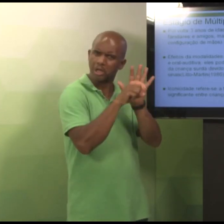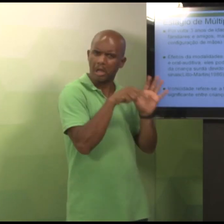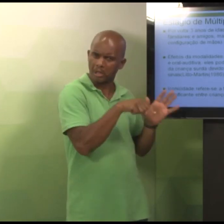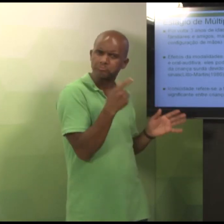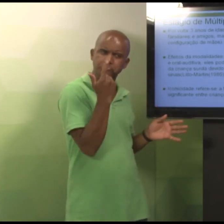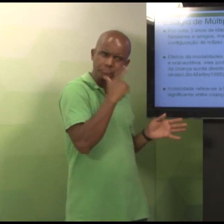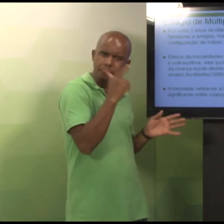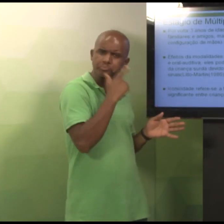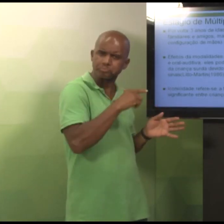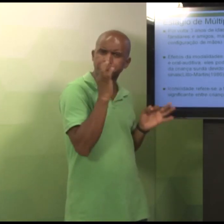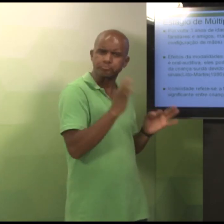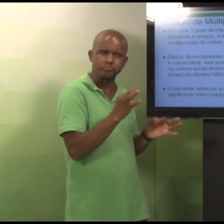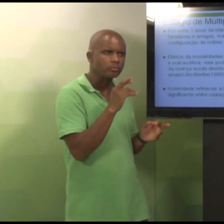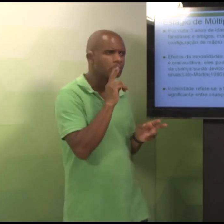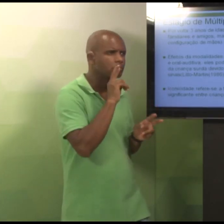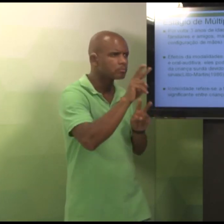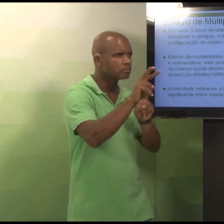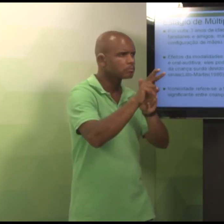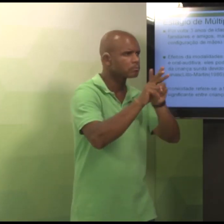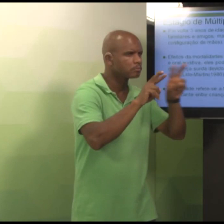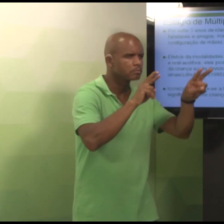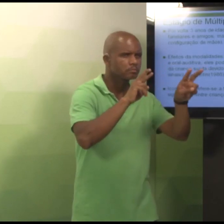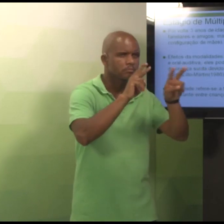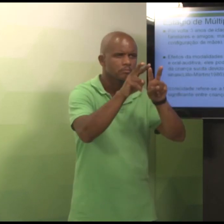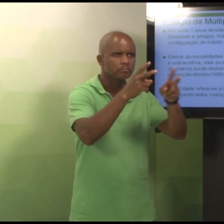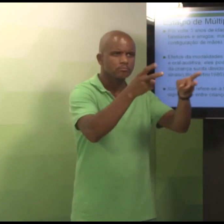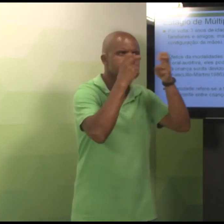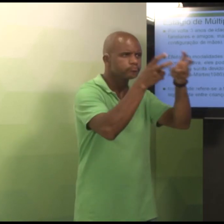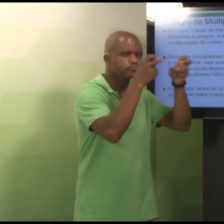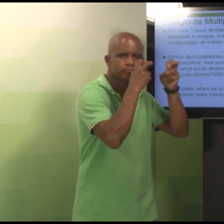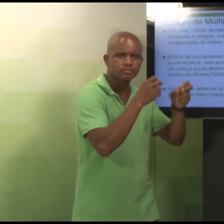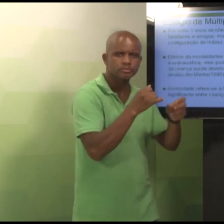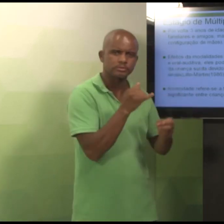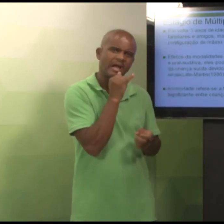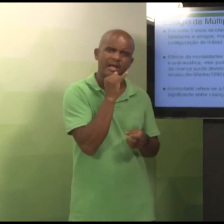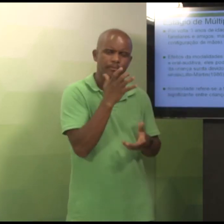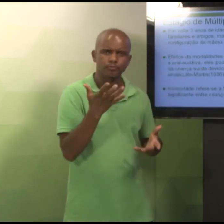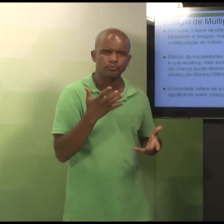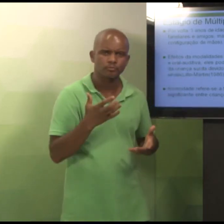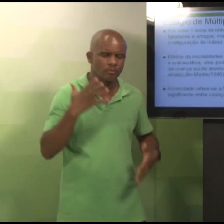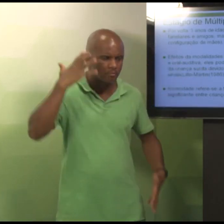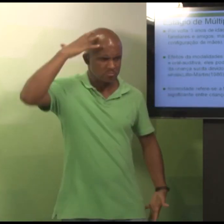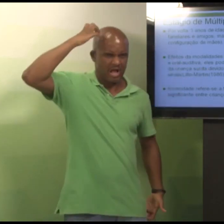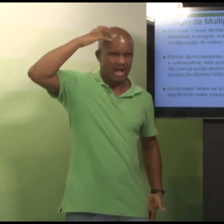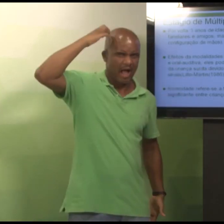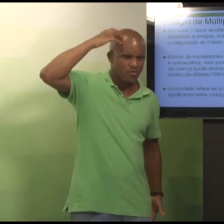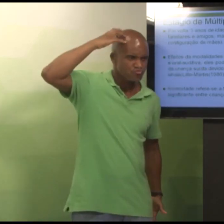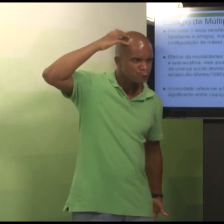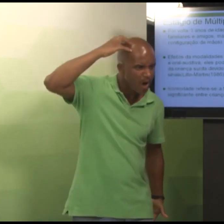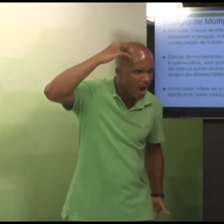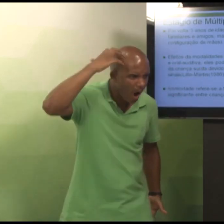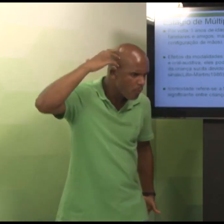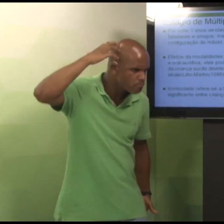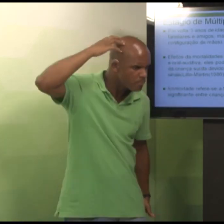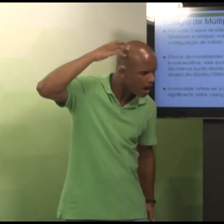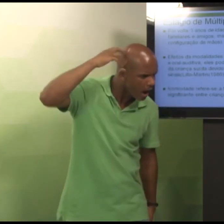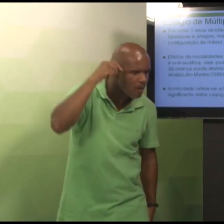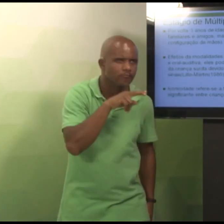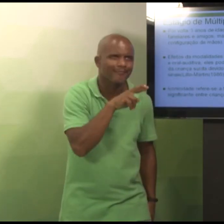surdo, quando bebê, ele também faz essas ligações por meio da percepção visual. Por exemplo, se